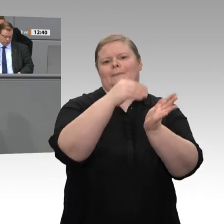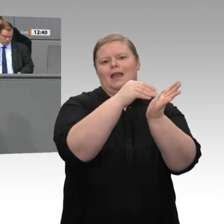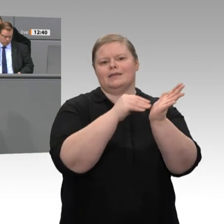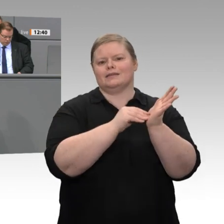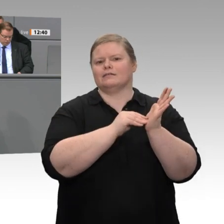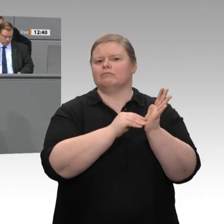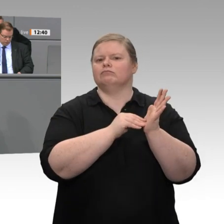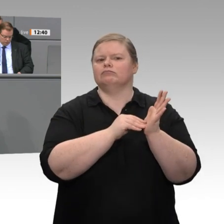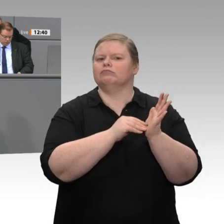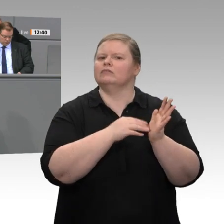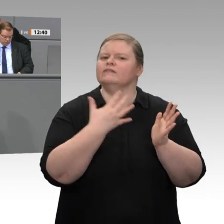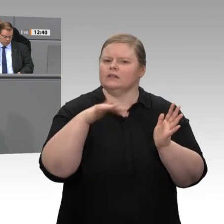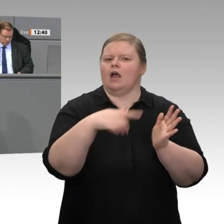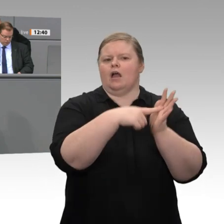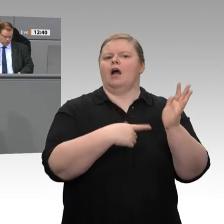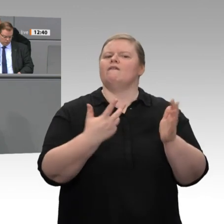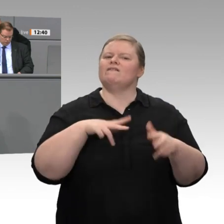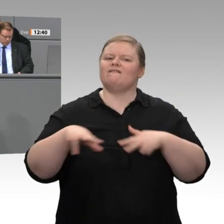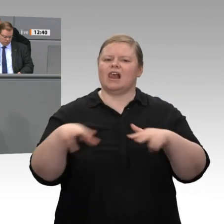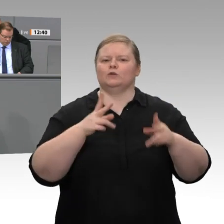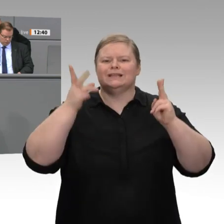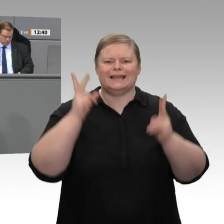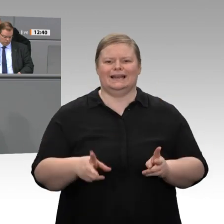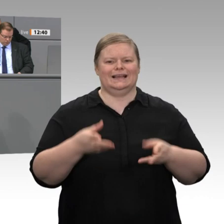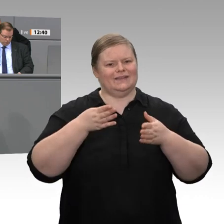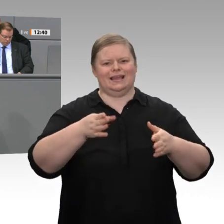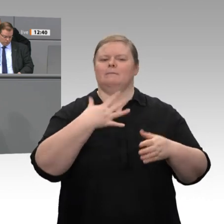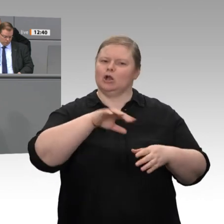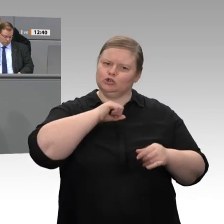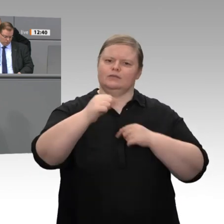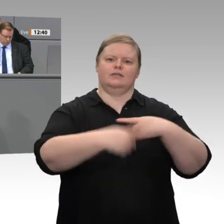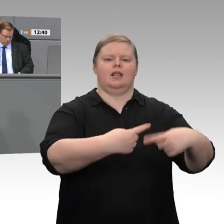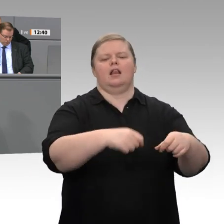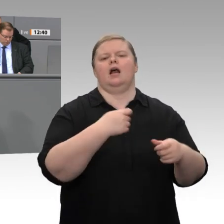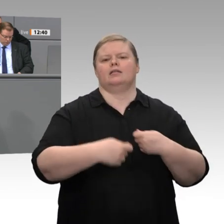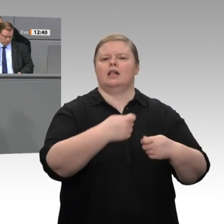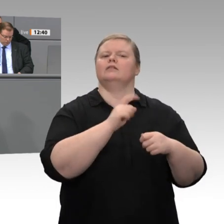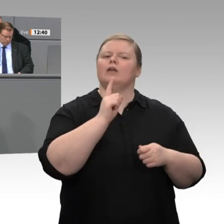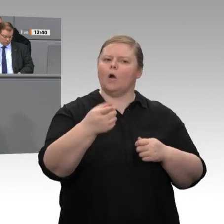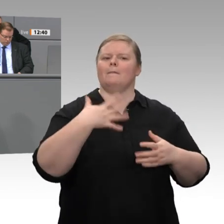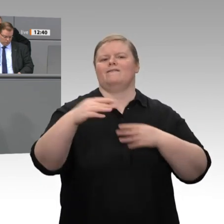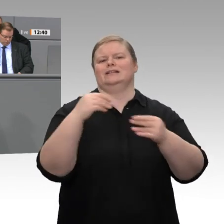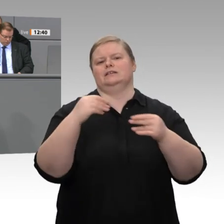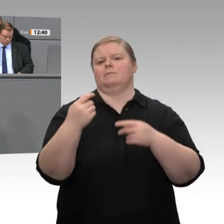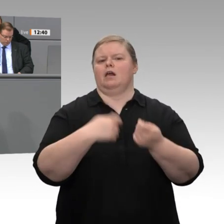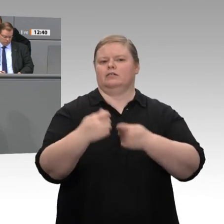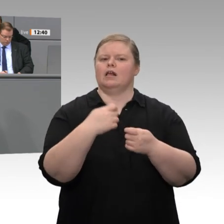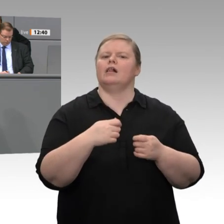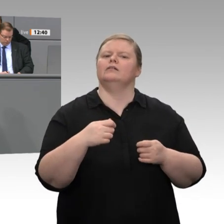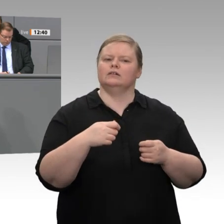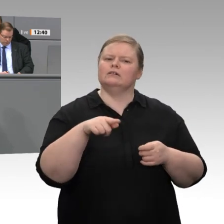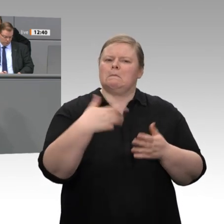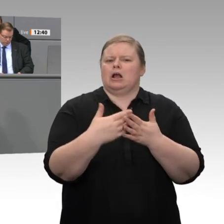Und wir können auf dem verwaltungsrechtlichen Wege auch sehr viel flexibler handeln. Denn wenn wir jetzt erkennen, dass der ein oder andere besondere